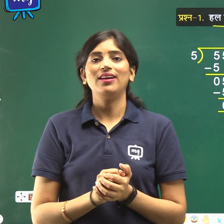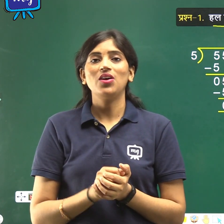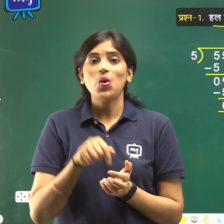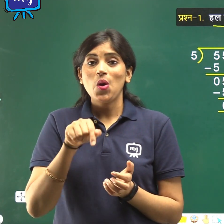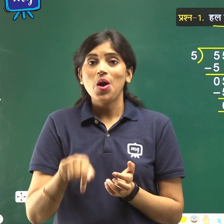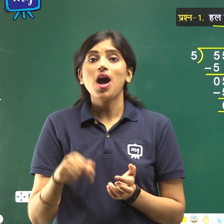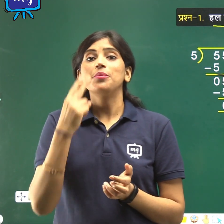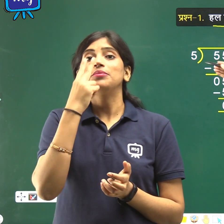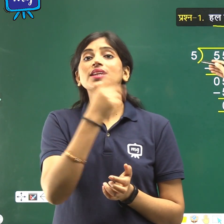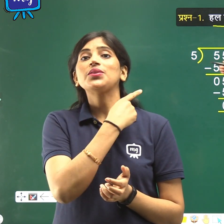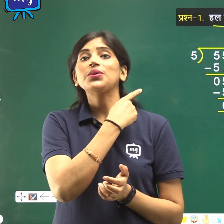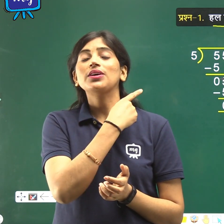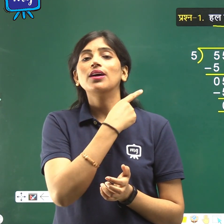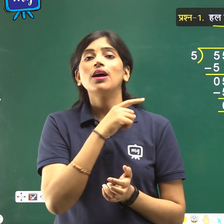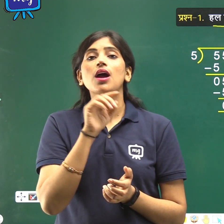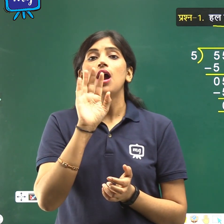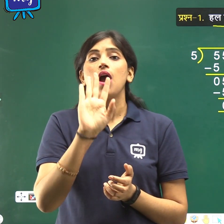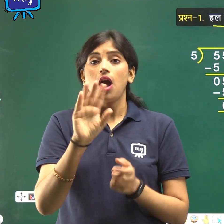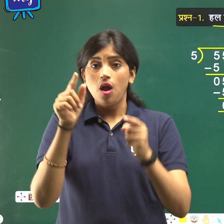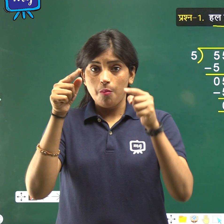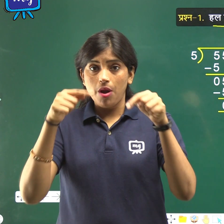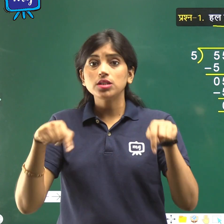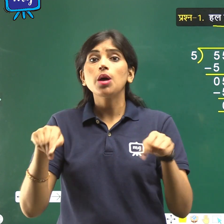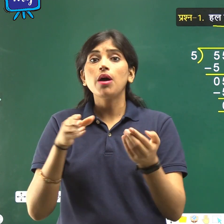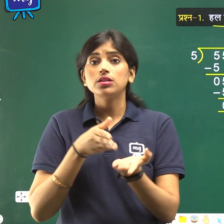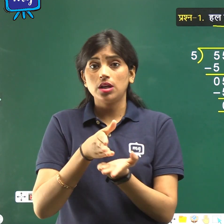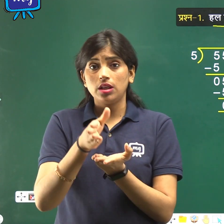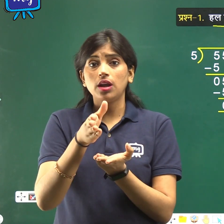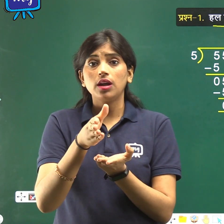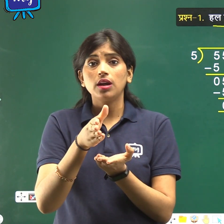अब देखो 5 का भाग जाता है क्या?